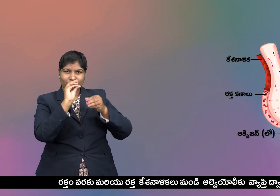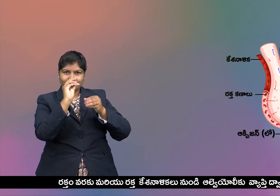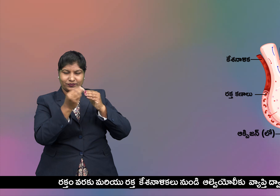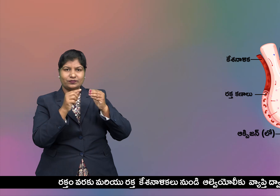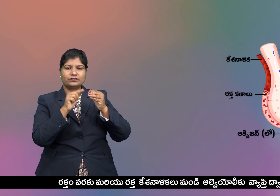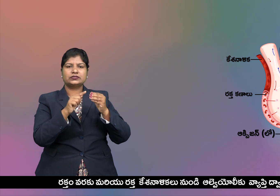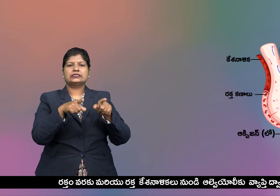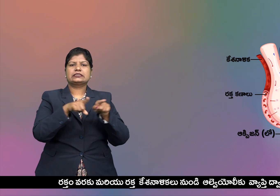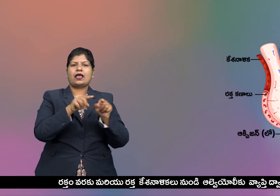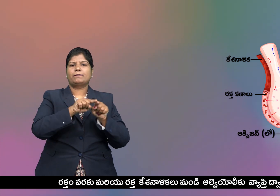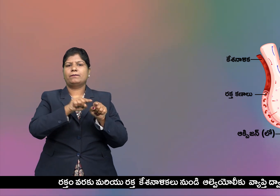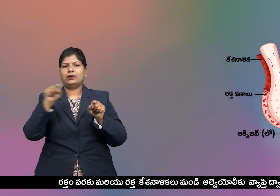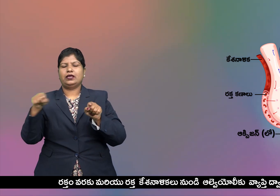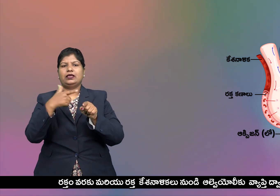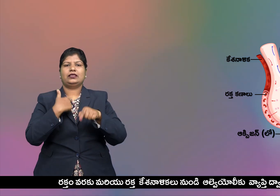వ్యాప్తి ద్వారా జరుగుతుంది.